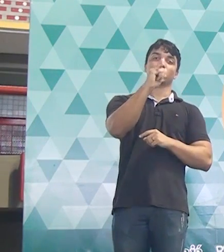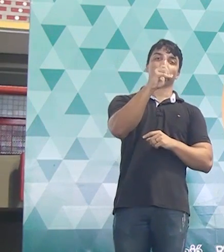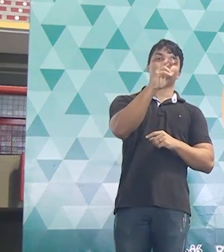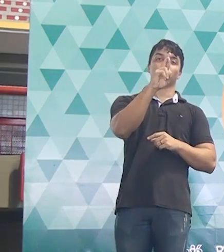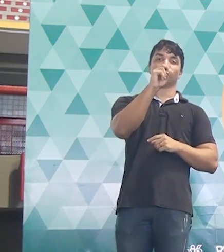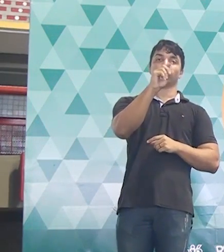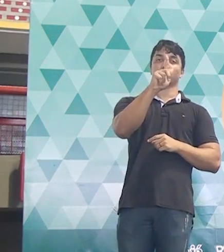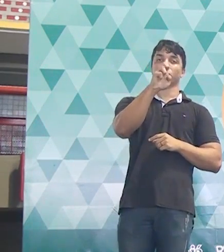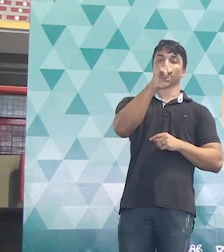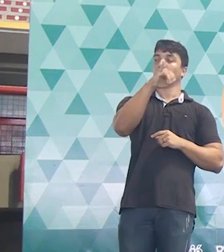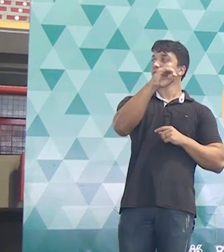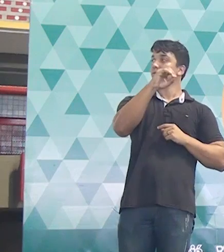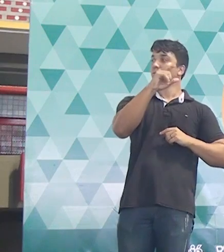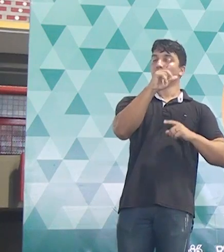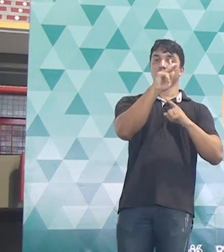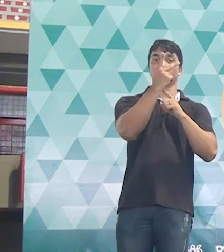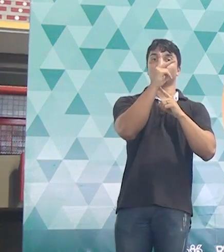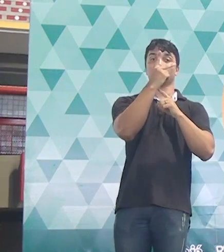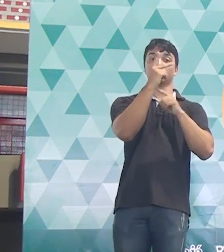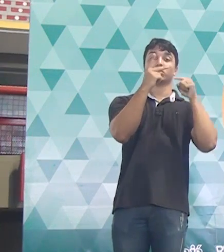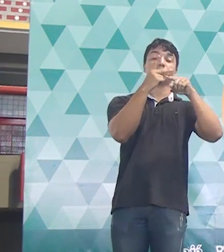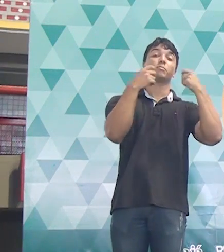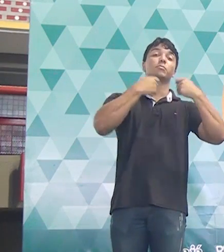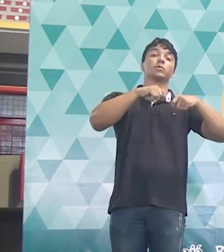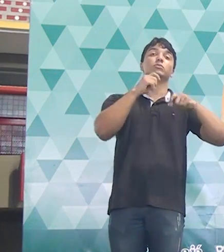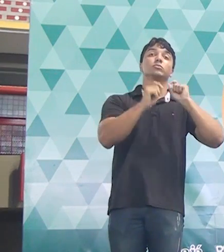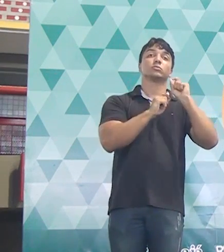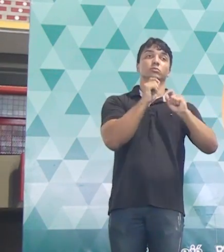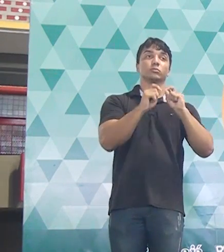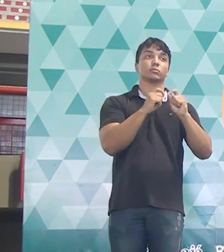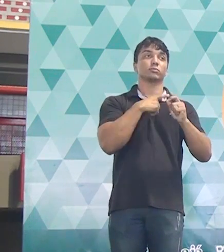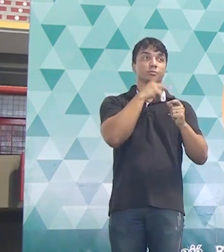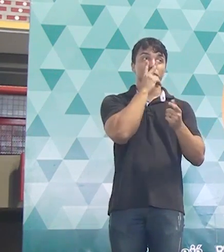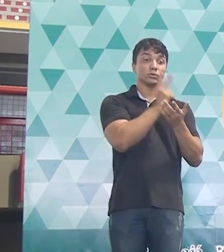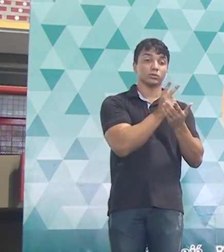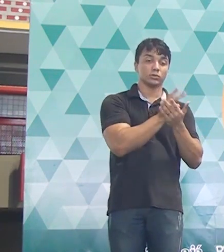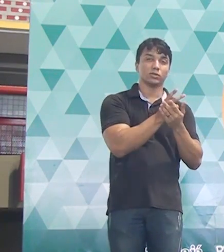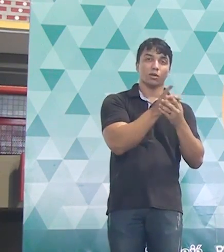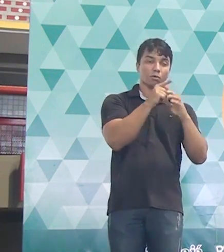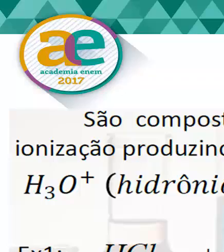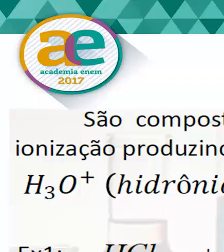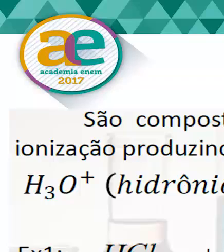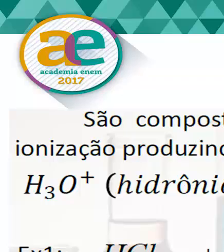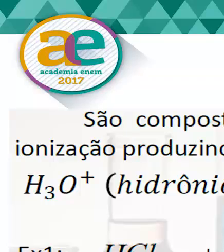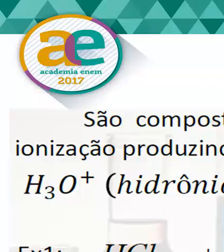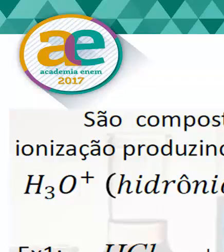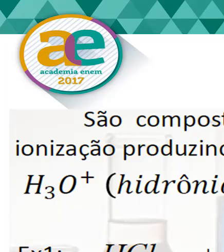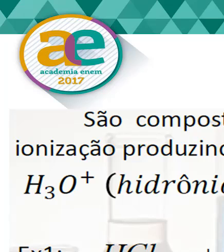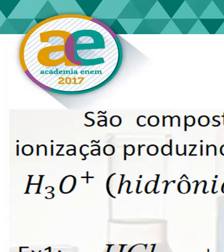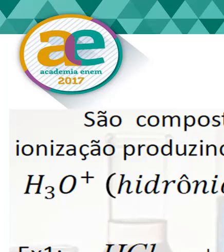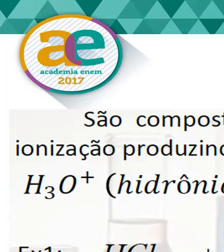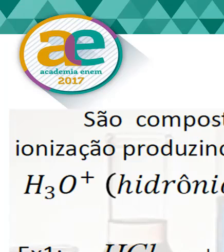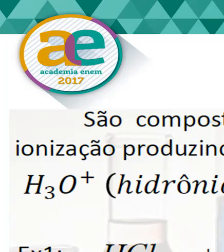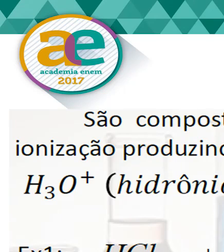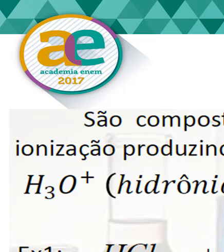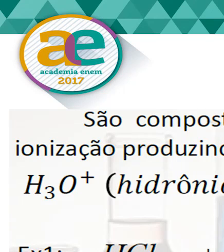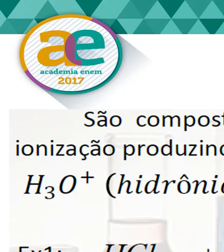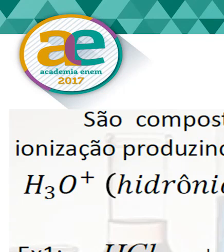nos ácidos. Esse hidrogênio, ele tem que aparecer no começo da fórmula. O ácido começa com